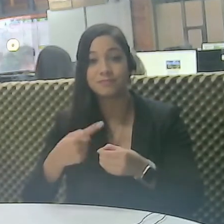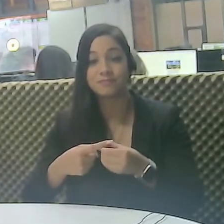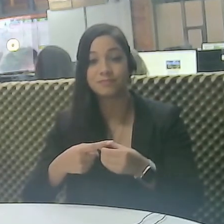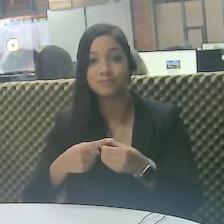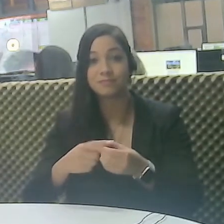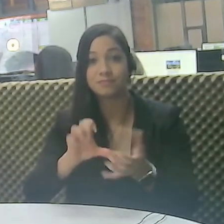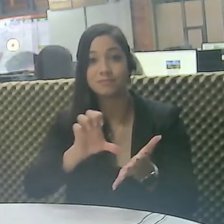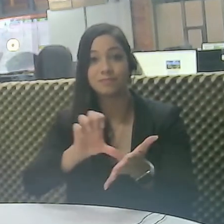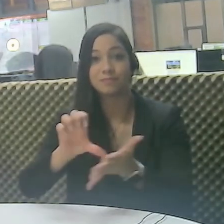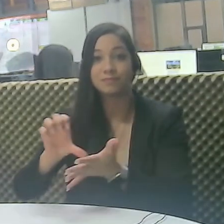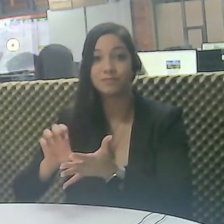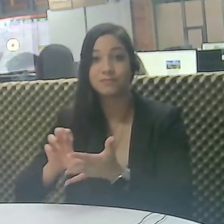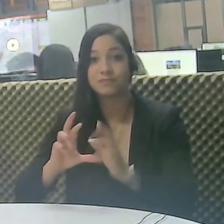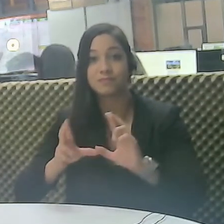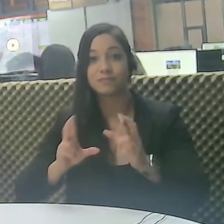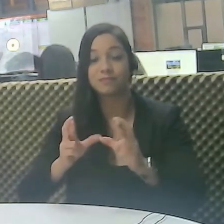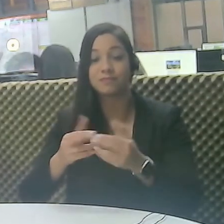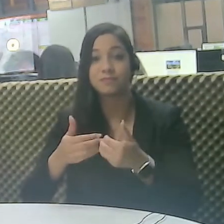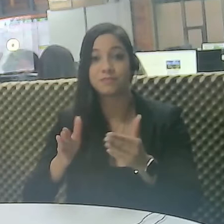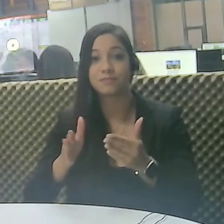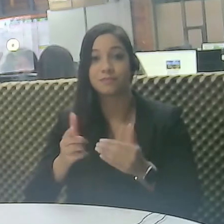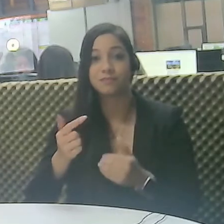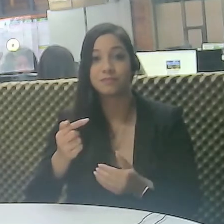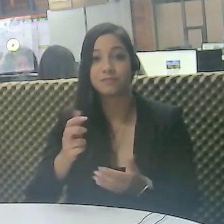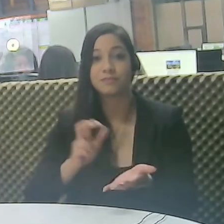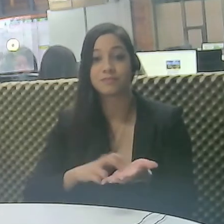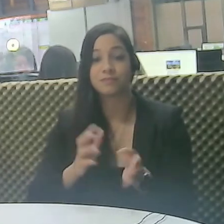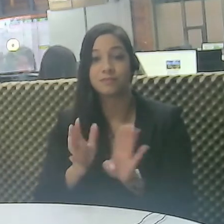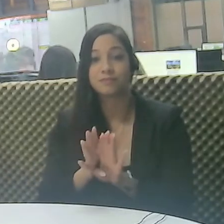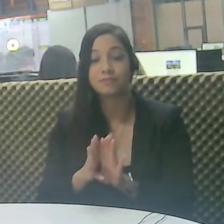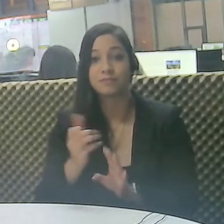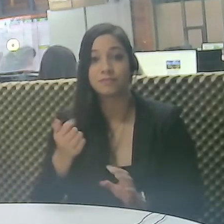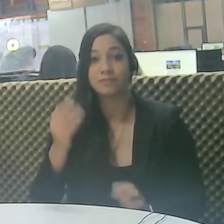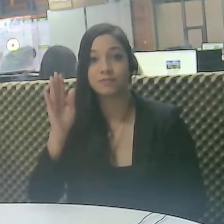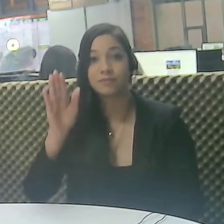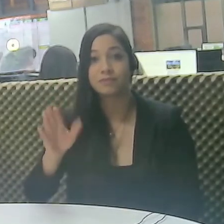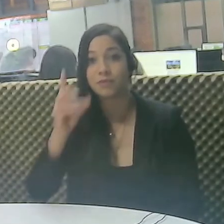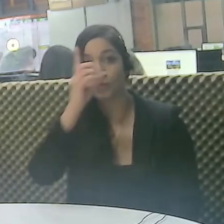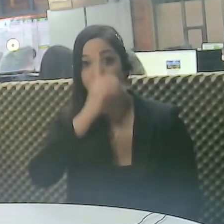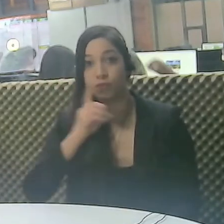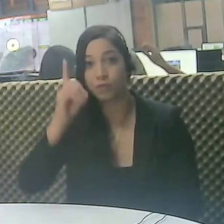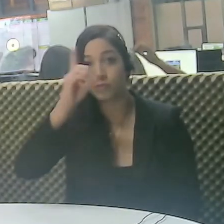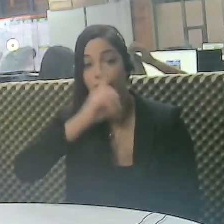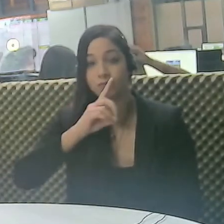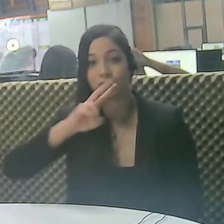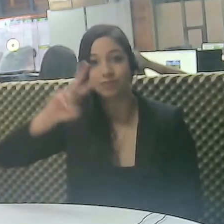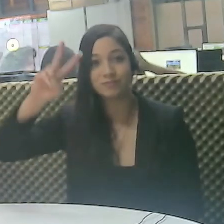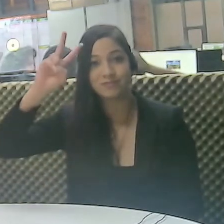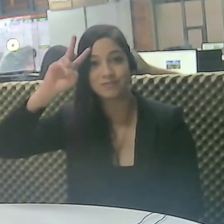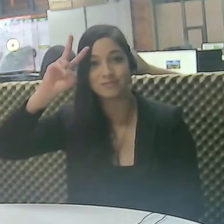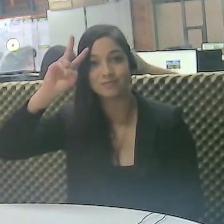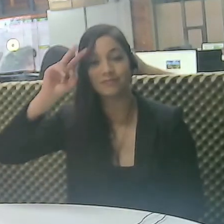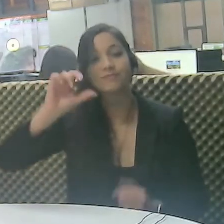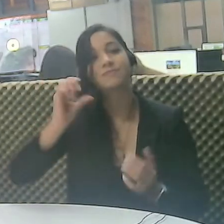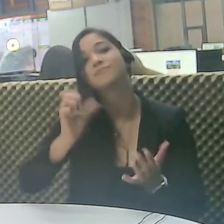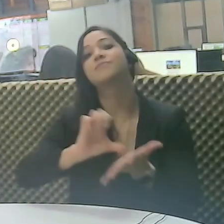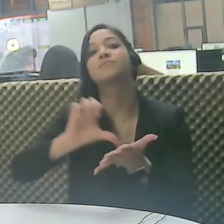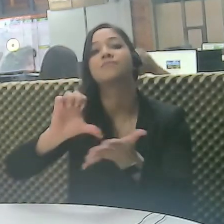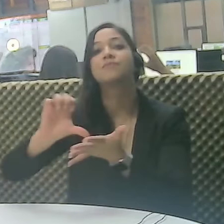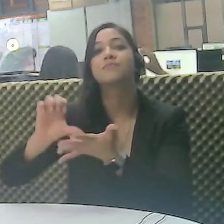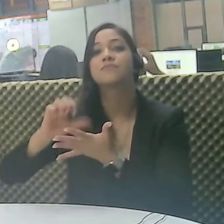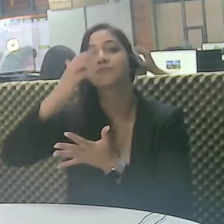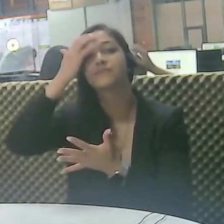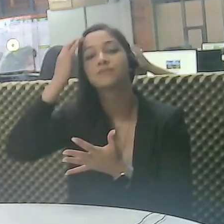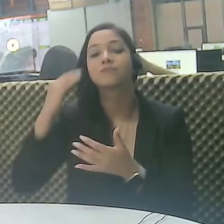os ecopontos funcionarão das 7 da manhã às 5 da tarde no próximo domingo. Na segunda-feira, os ecopontos retomam